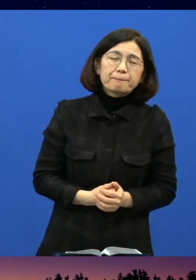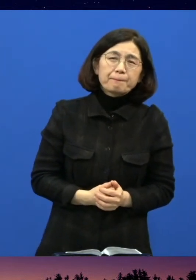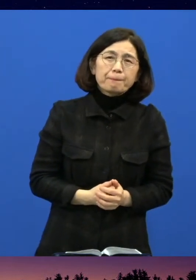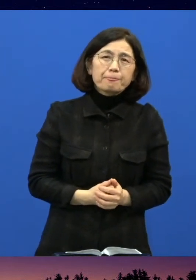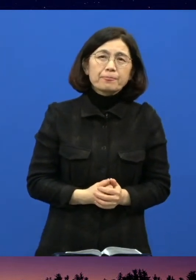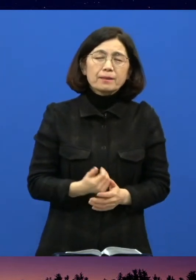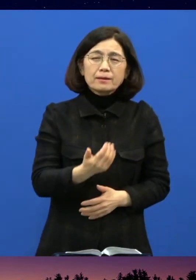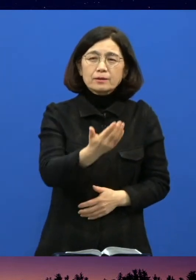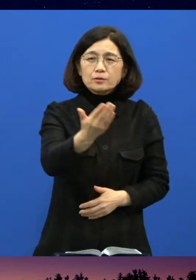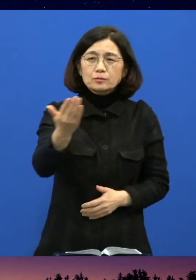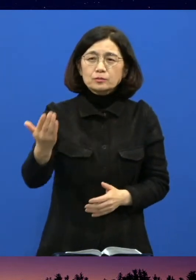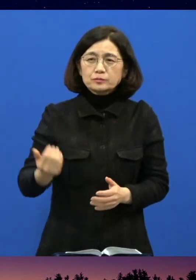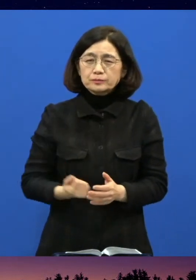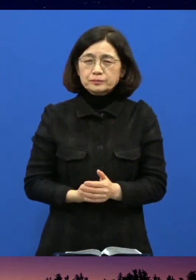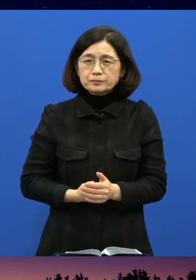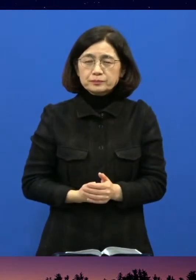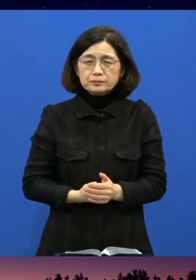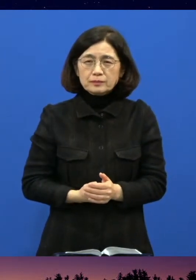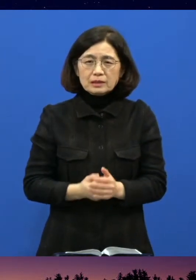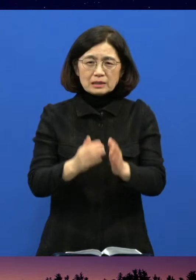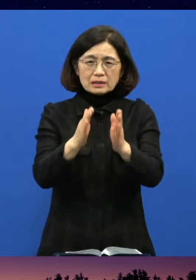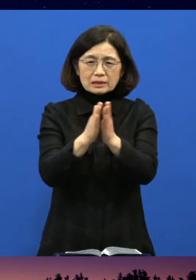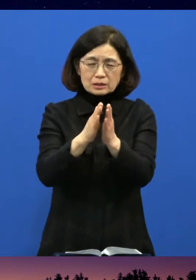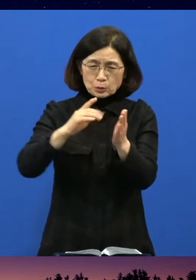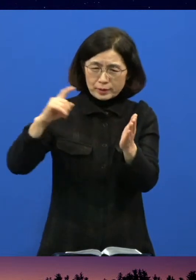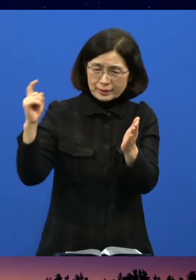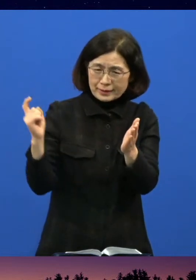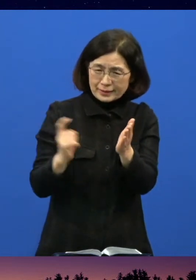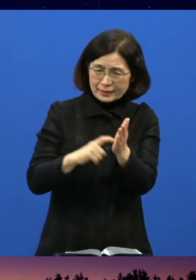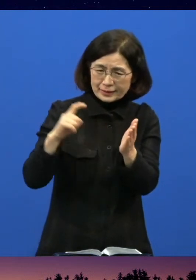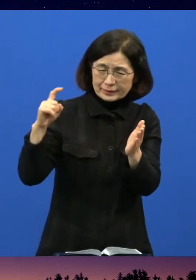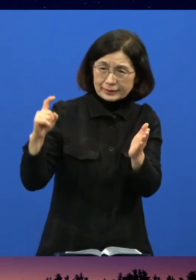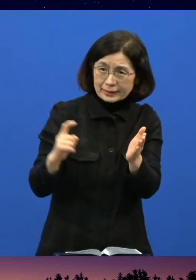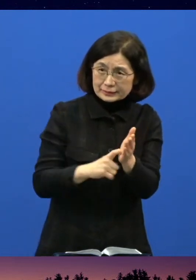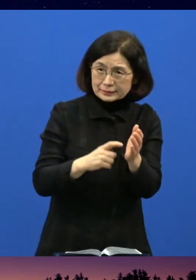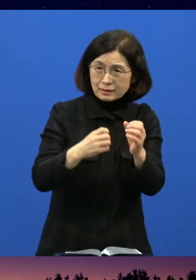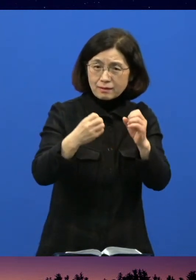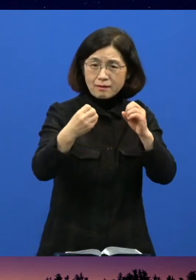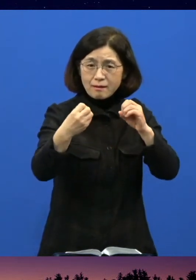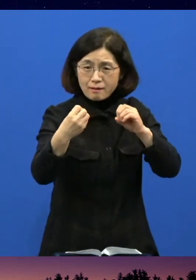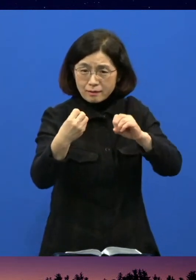여러분, 우리가 당장 이루어지는 것만 보려고 하면요, 사단의 술수에 넘어갈 수 있습니다.